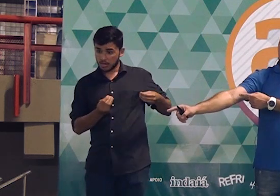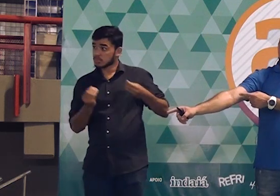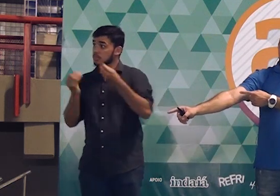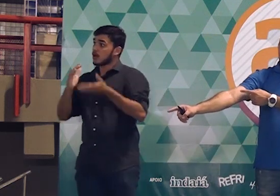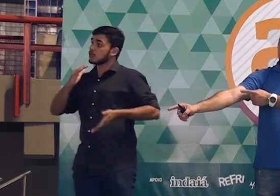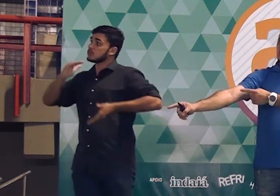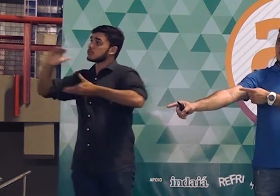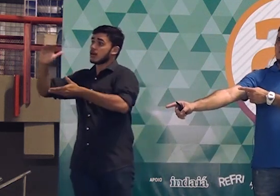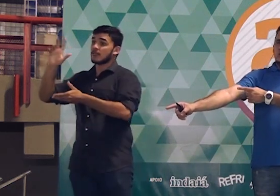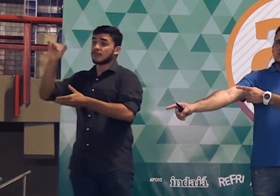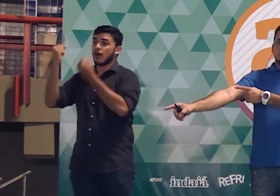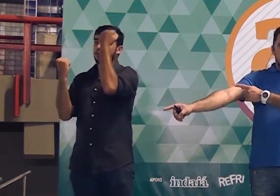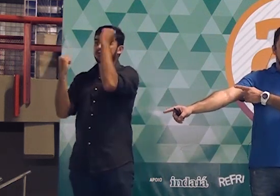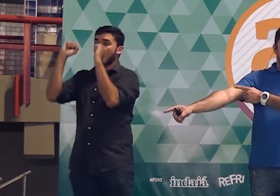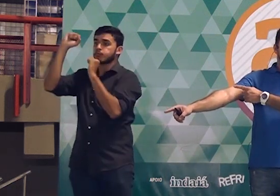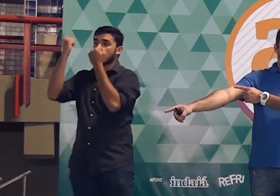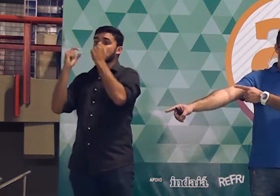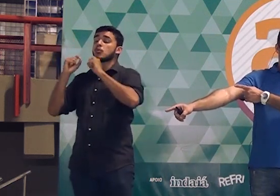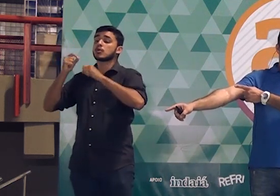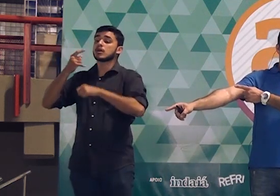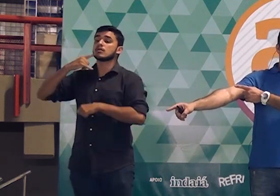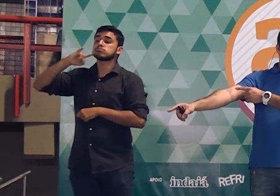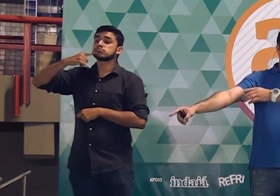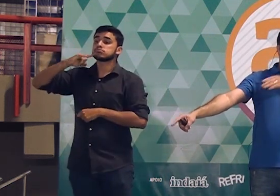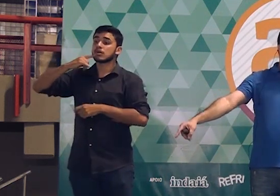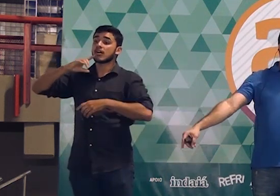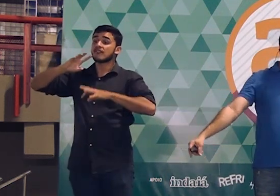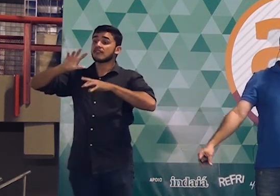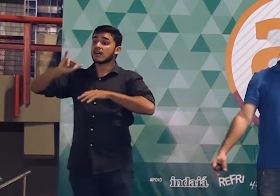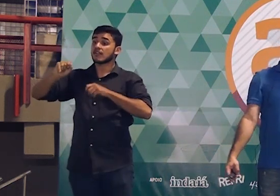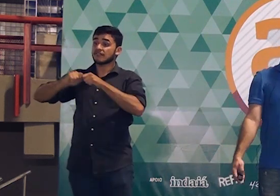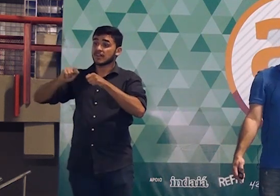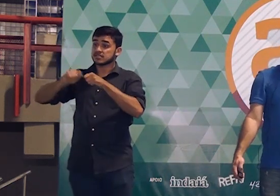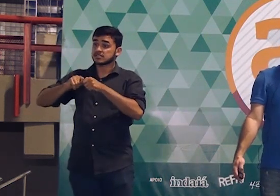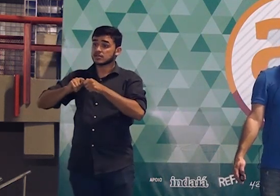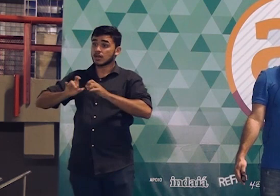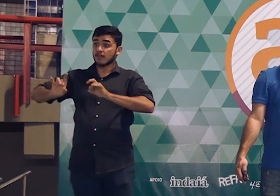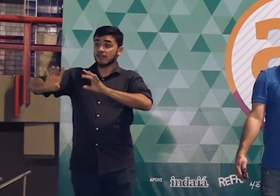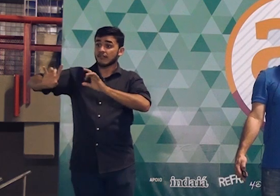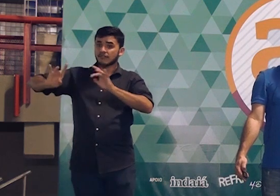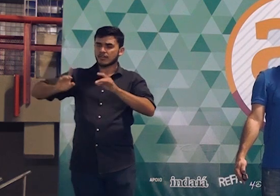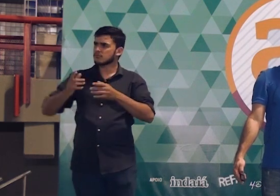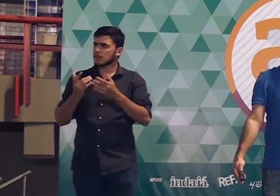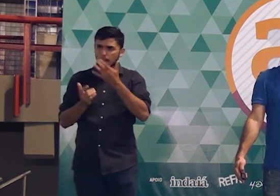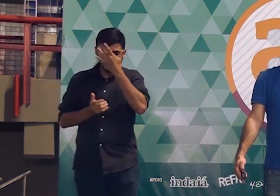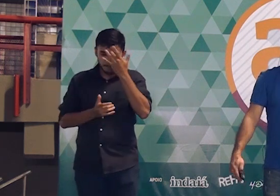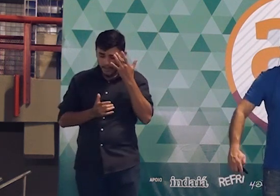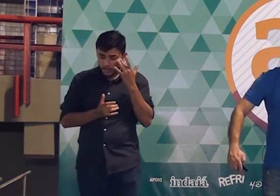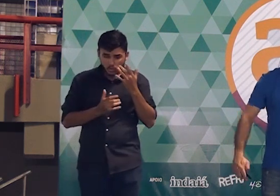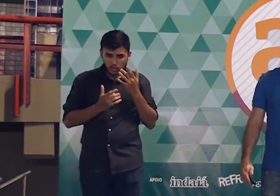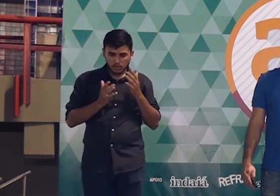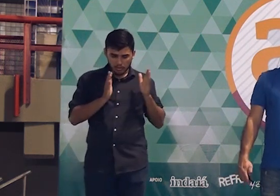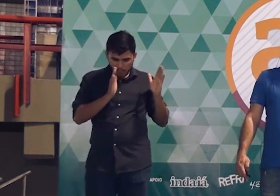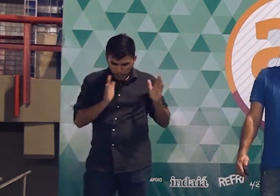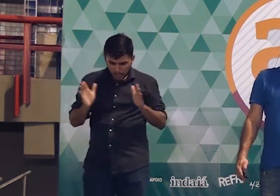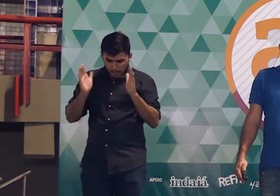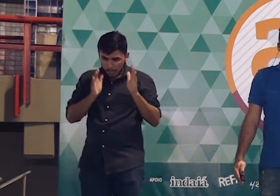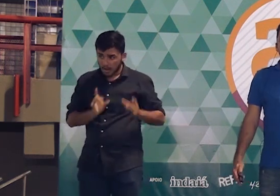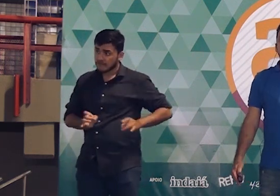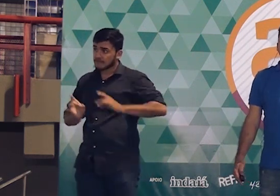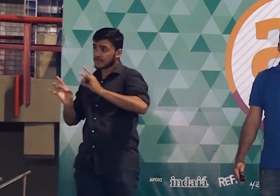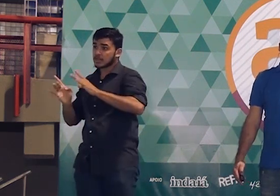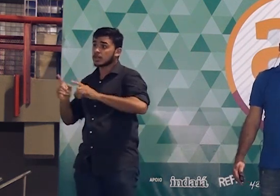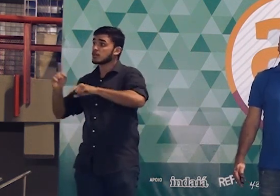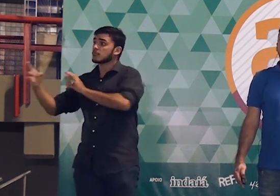produzir cachaça gera muito dinheiro. Isso é para alienar o trabalhador de fato. Tempo não pode ser perdido. Quem foi